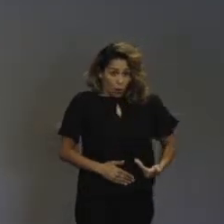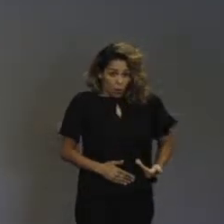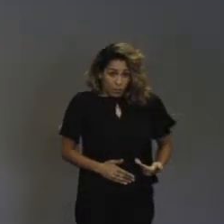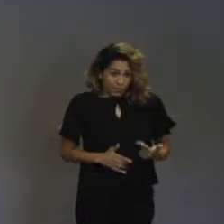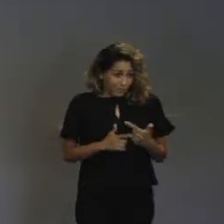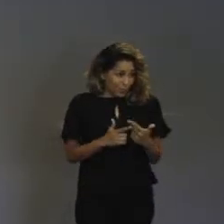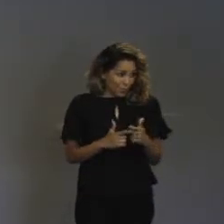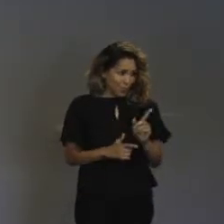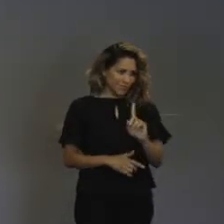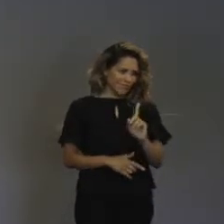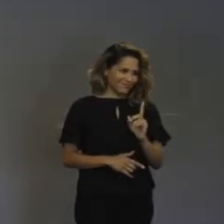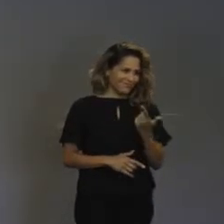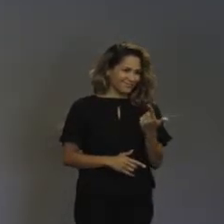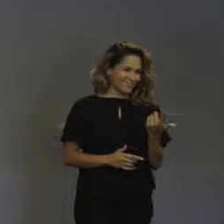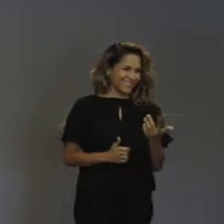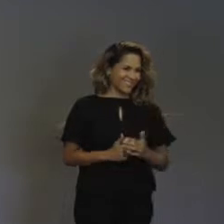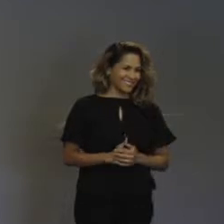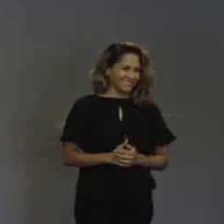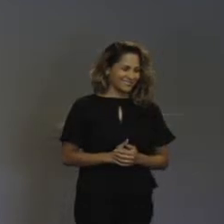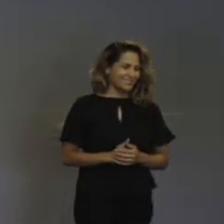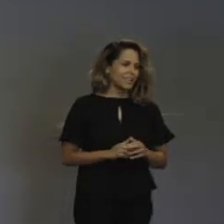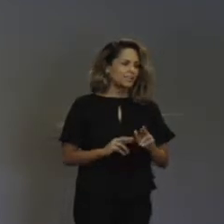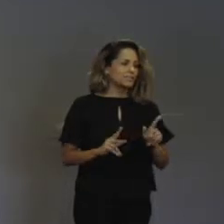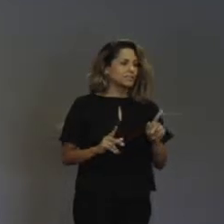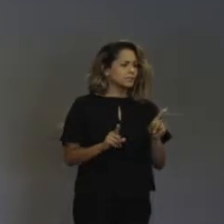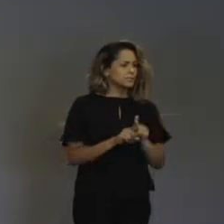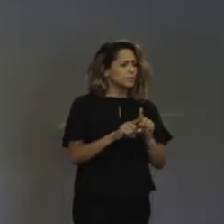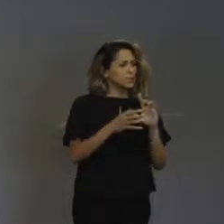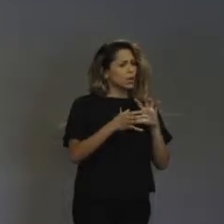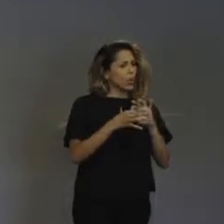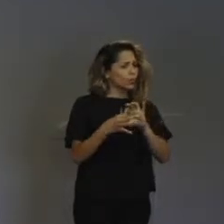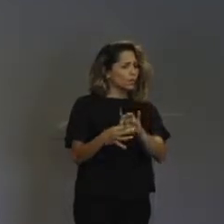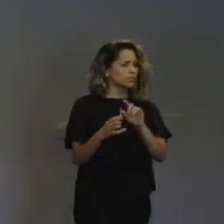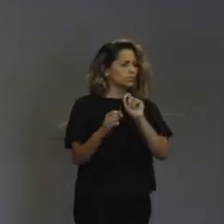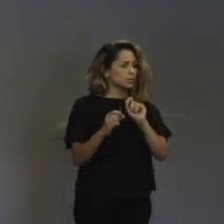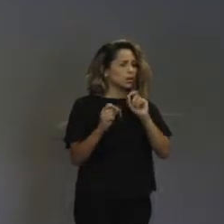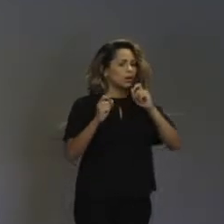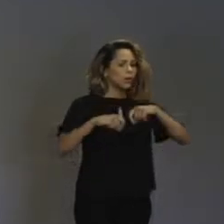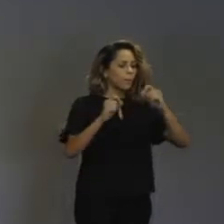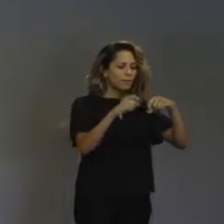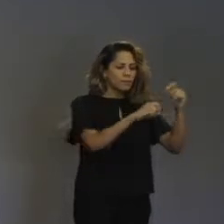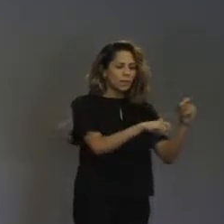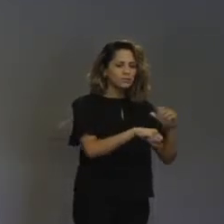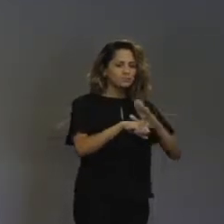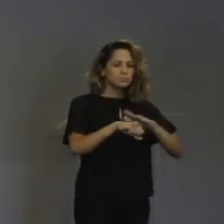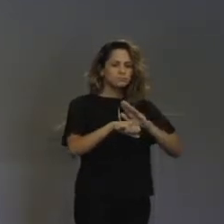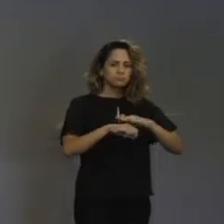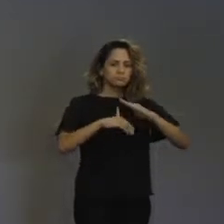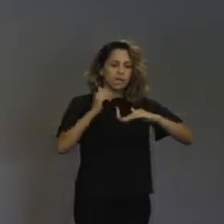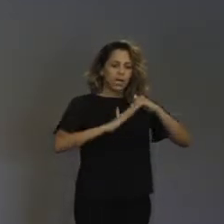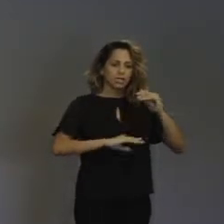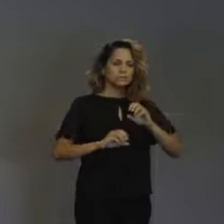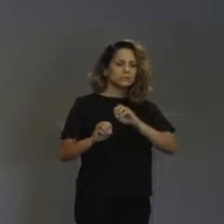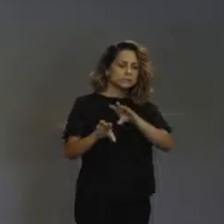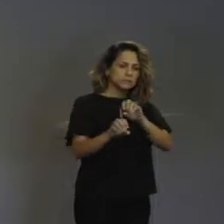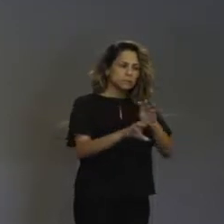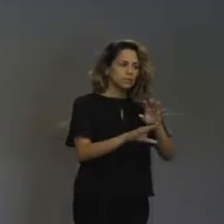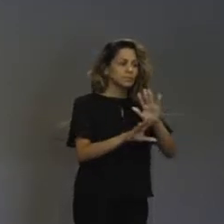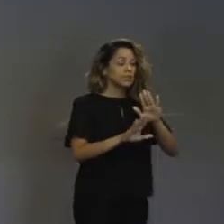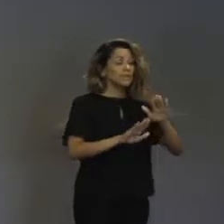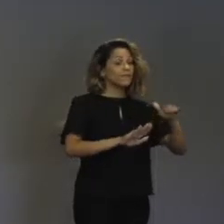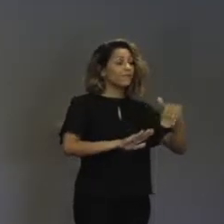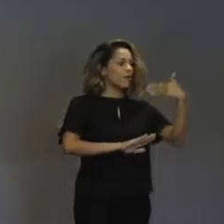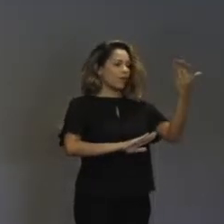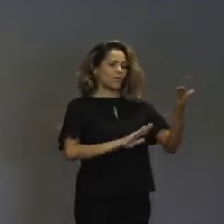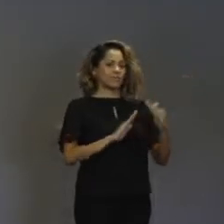problema, né? E eu estou falando isso no contexto dessas competências que têm que ser ensinadas e que elas são muito fora da escola.